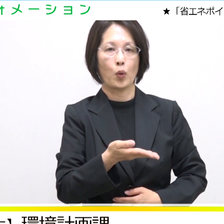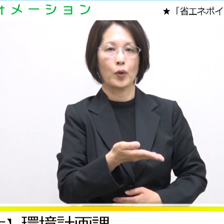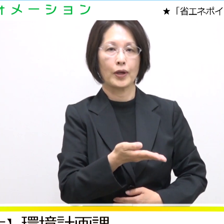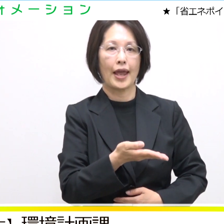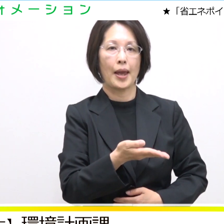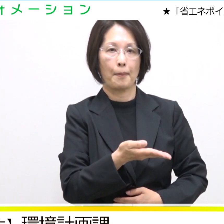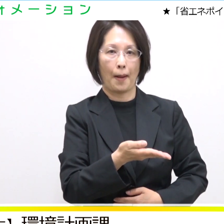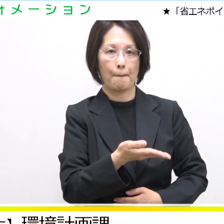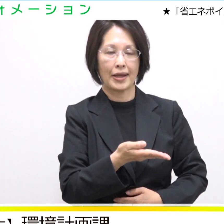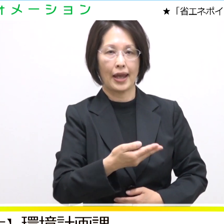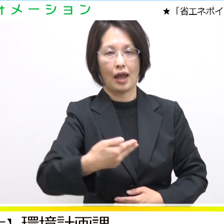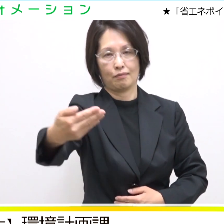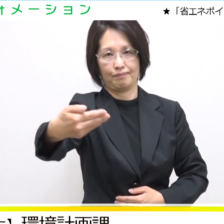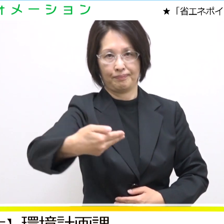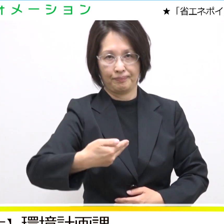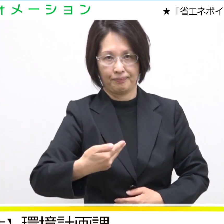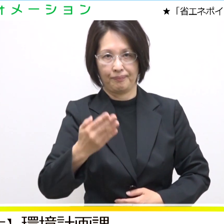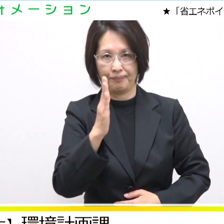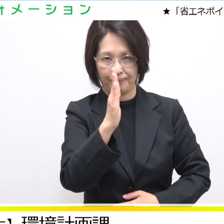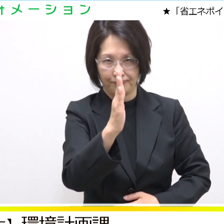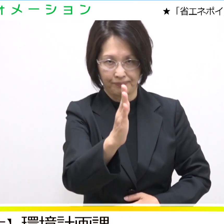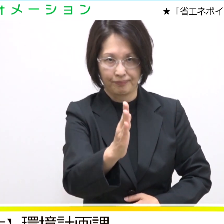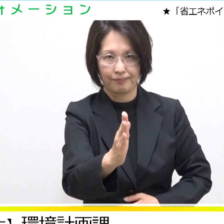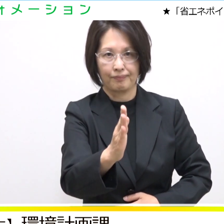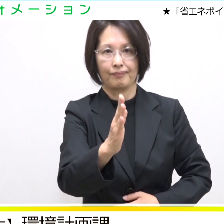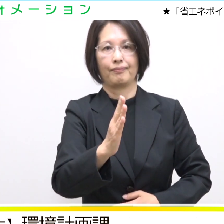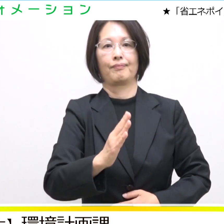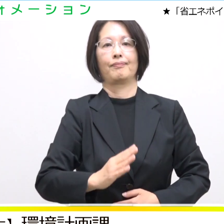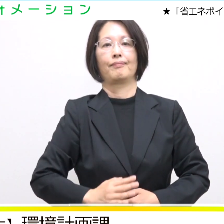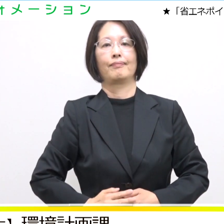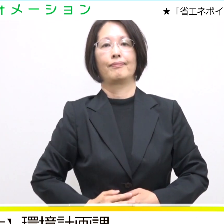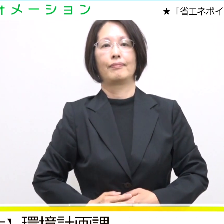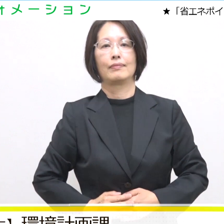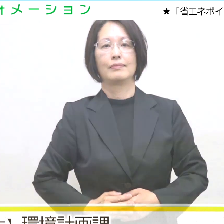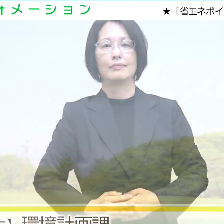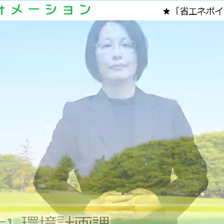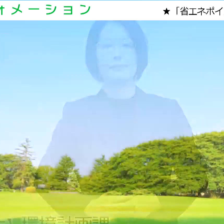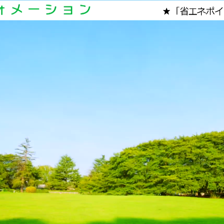54323062番まで